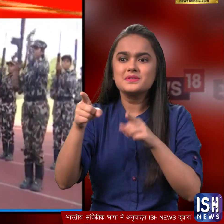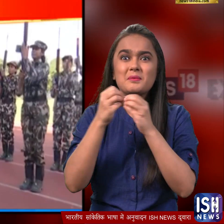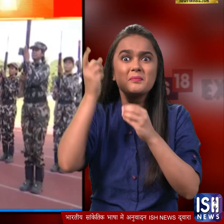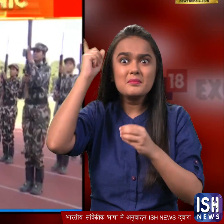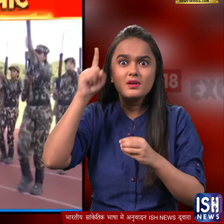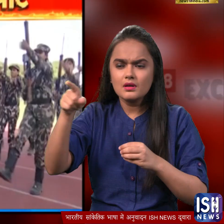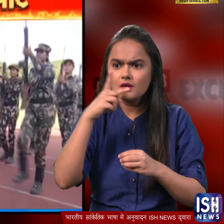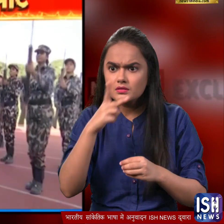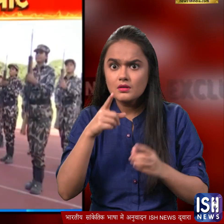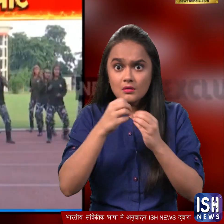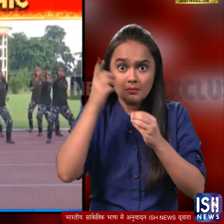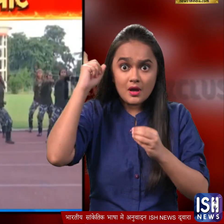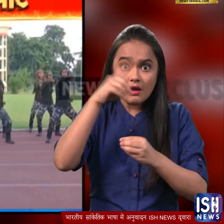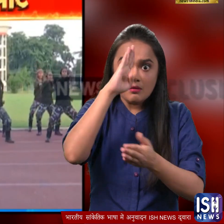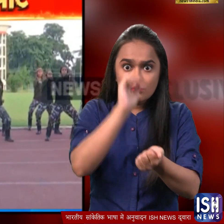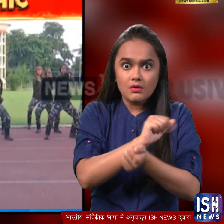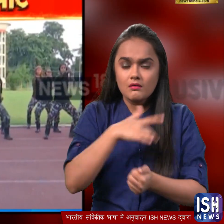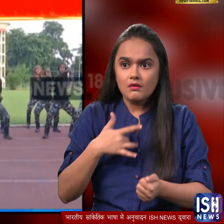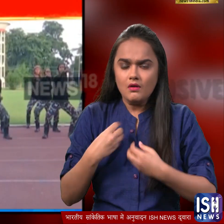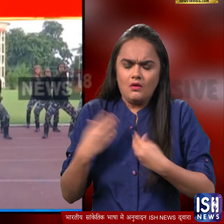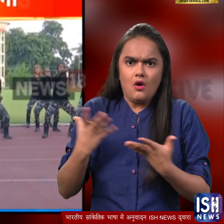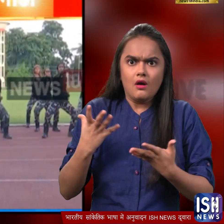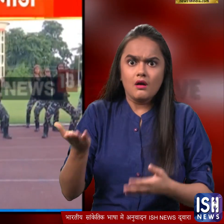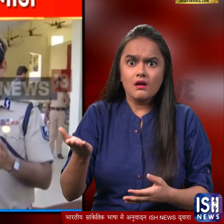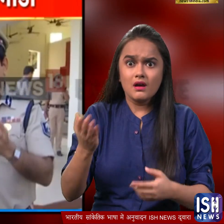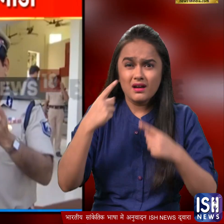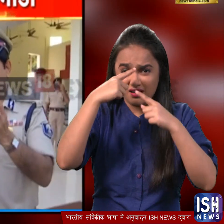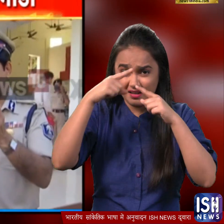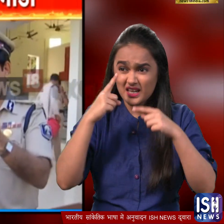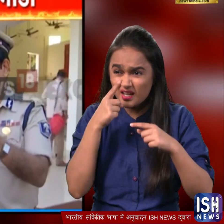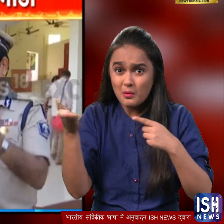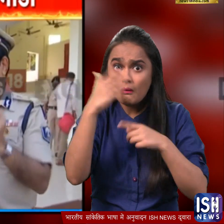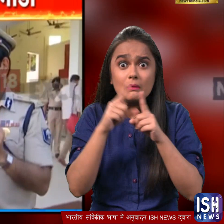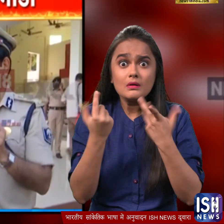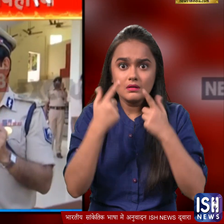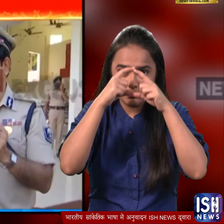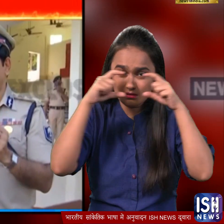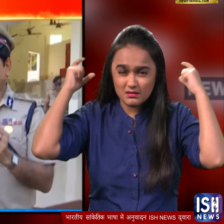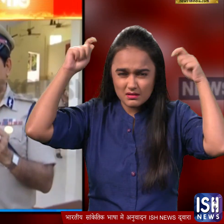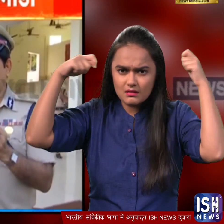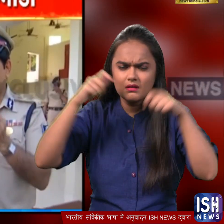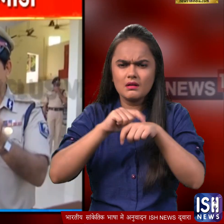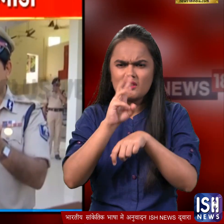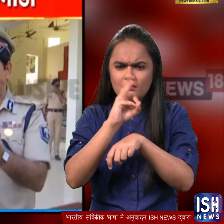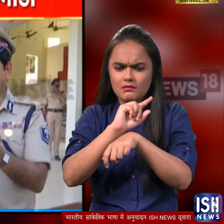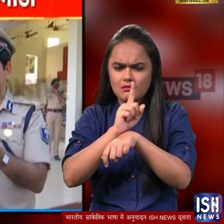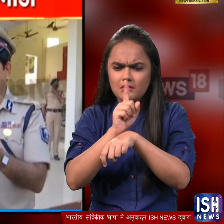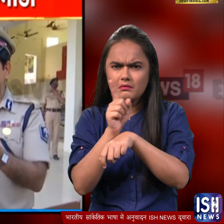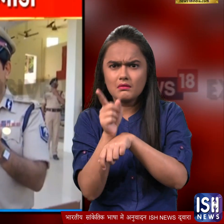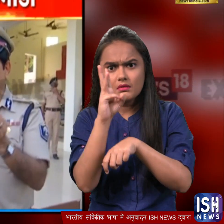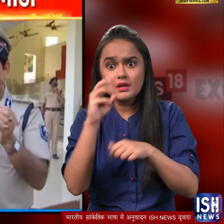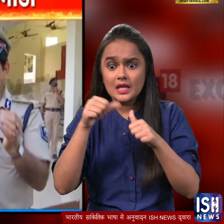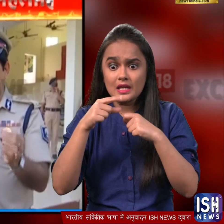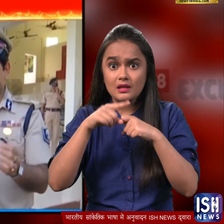की इन महिला कमांडों का दमखम देखकर बिहार पुलिस के अफसर भी हैरान रह गए। आंख में पट्टी बांधकर ये 30 सेकेंड्स